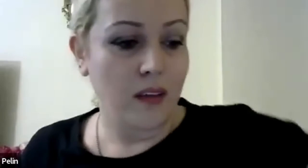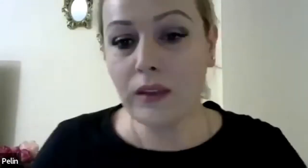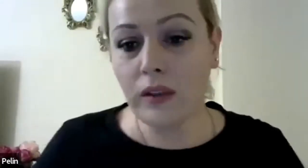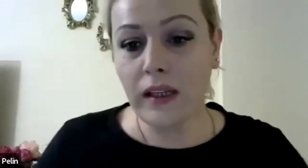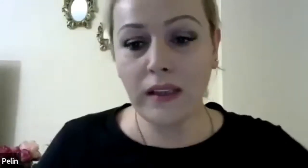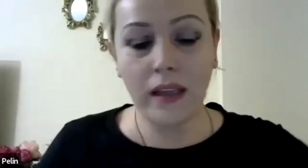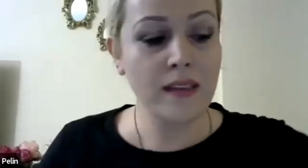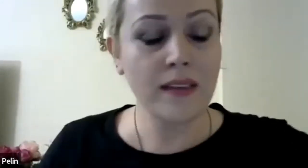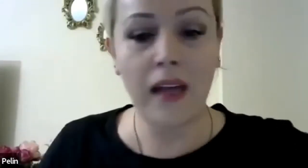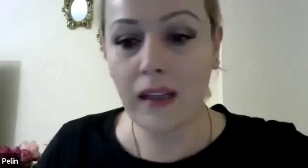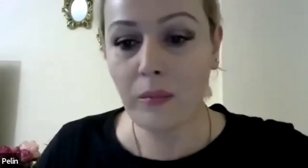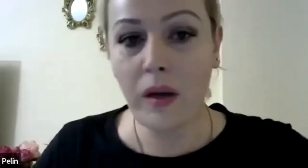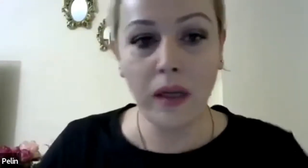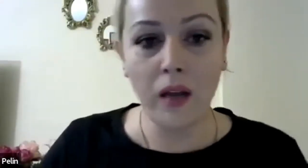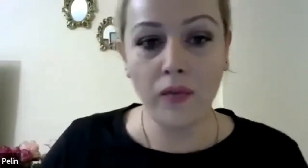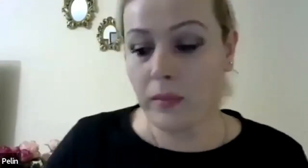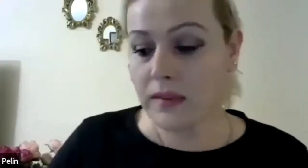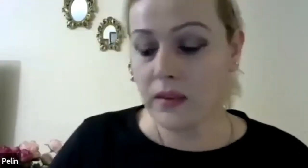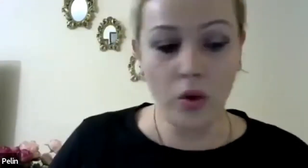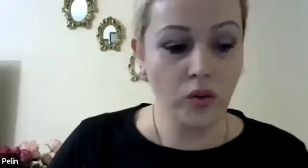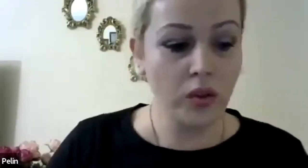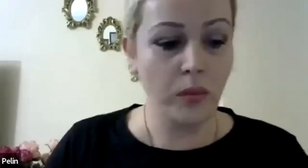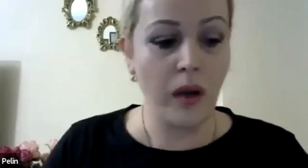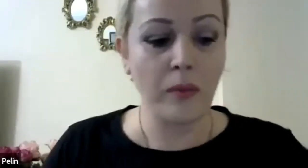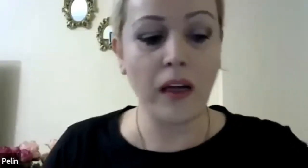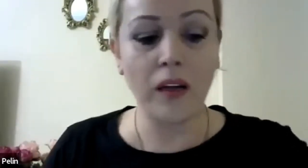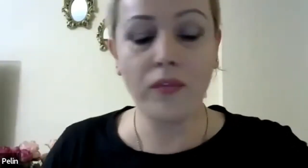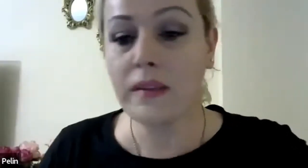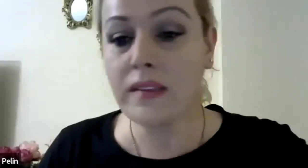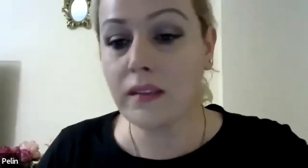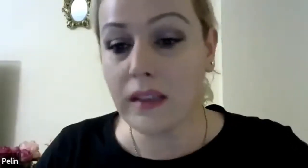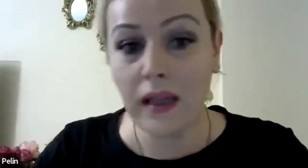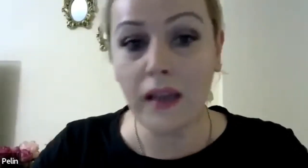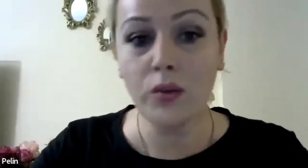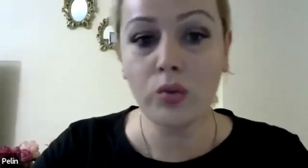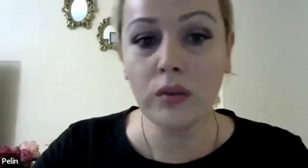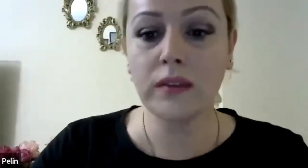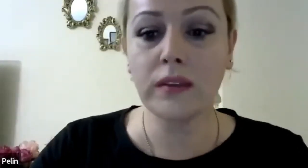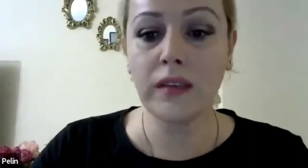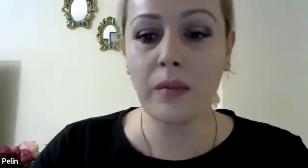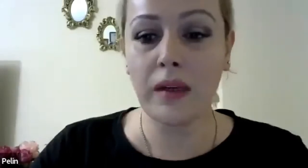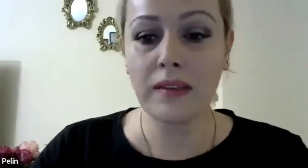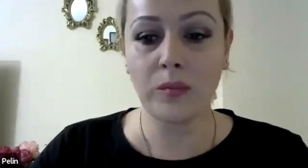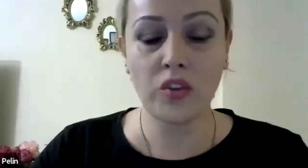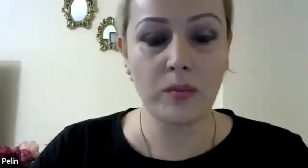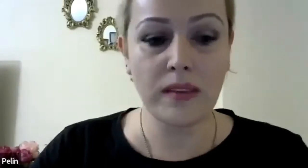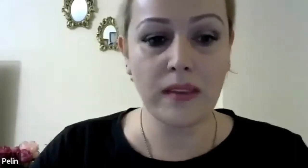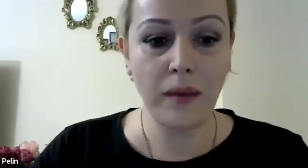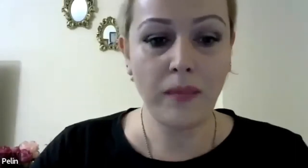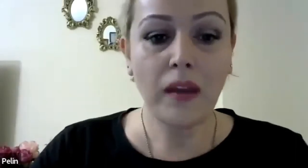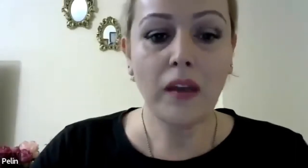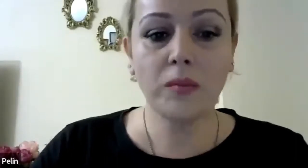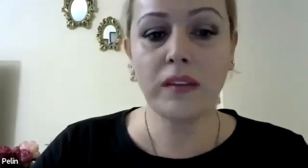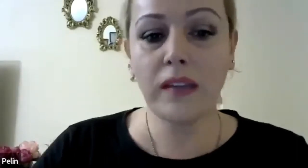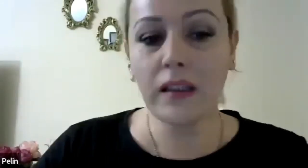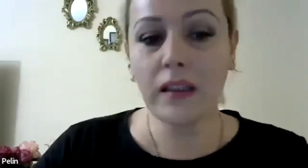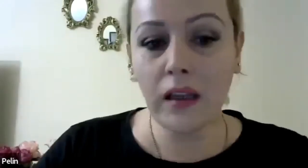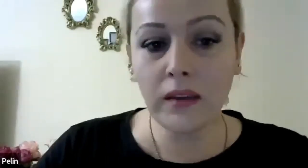dün ilk olarak da sizlerle parmak alfabesini gördük. Parmak alfabesinin nerelerde kullanıldığından bahsetmiştim size. Şimdi tekrardan